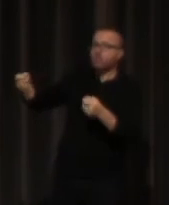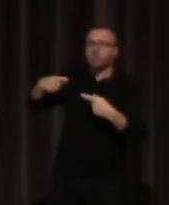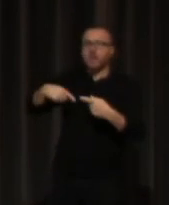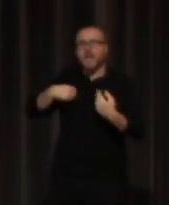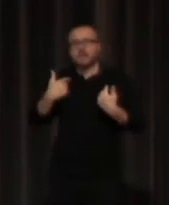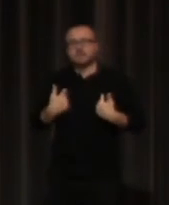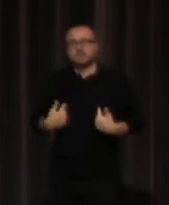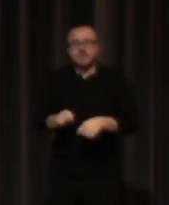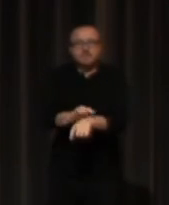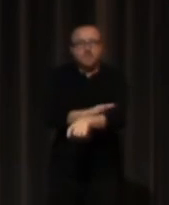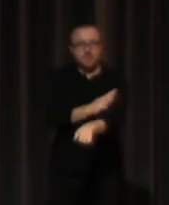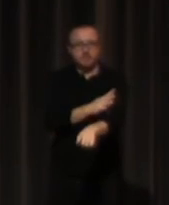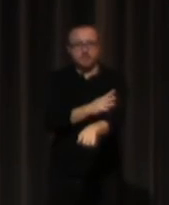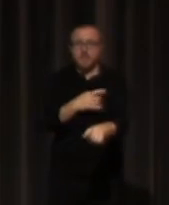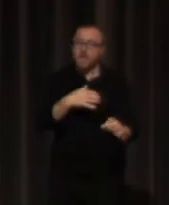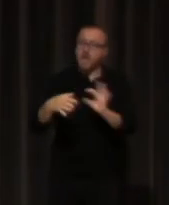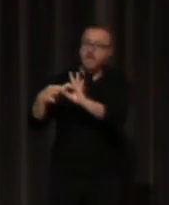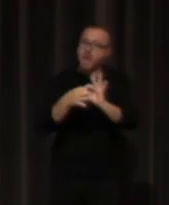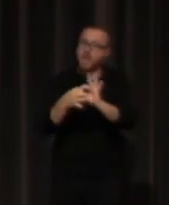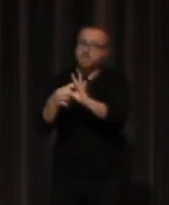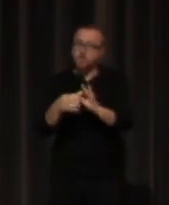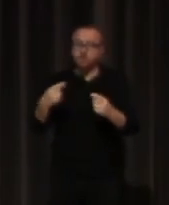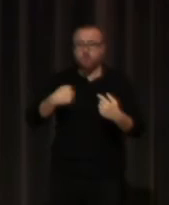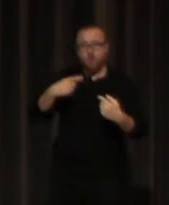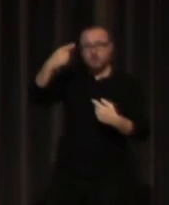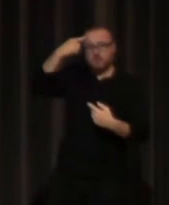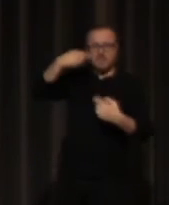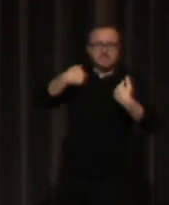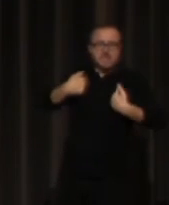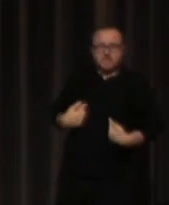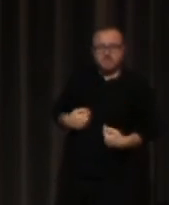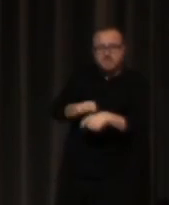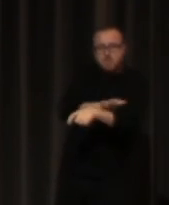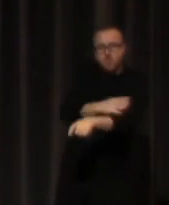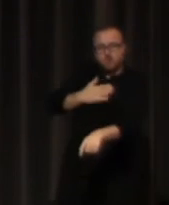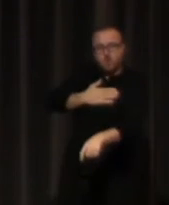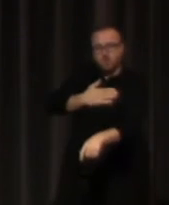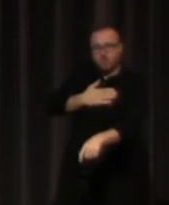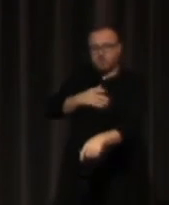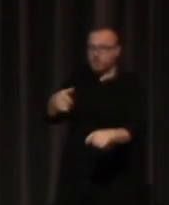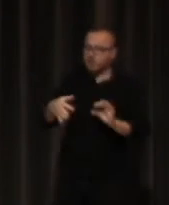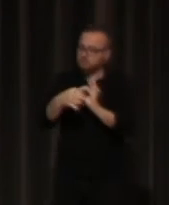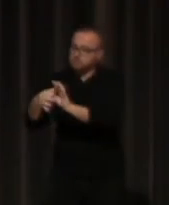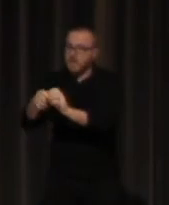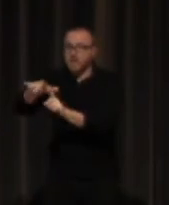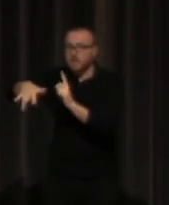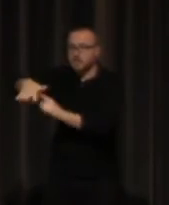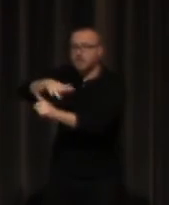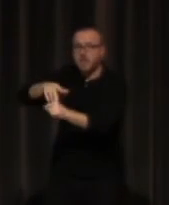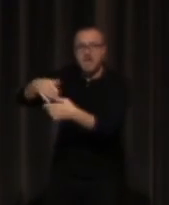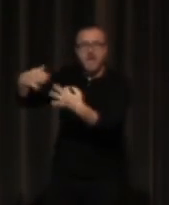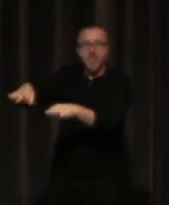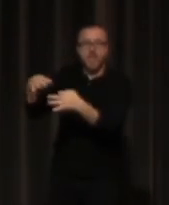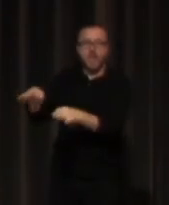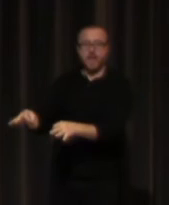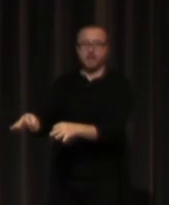la realitat. Es produeix una imatge, no poques vegades aquestes imatges, aquests poemes, són com un escut,